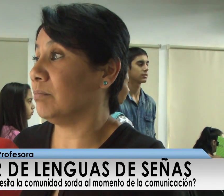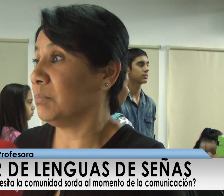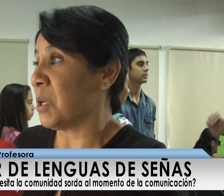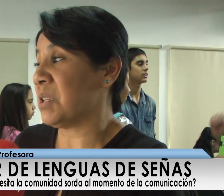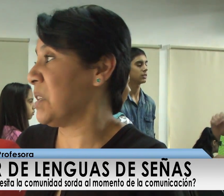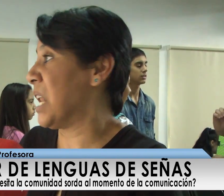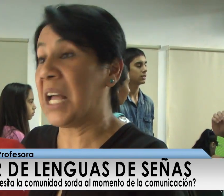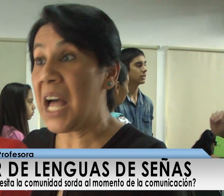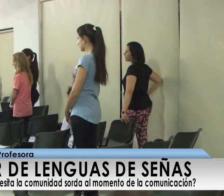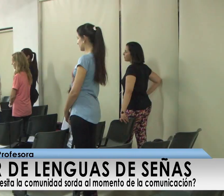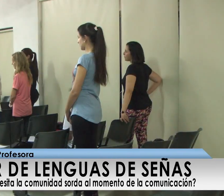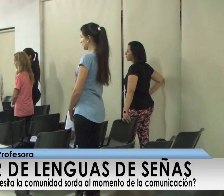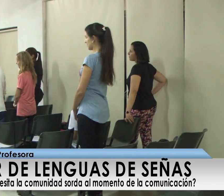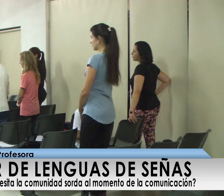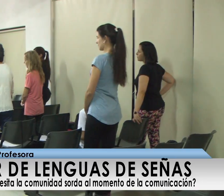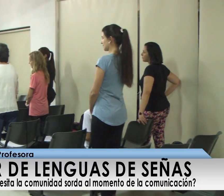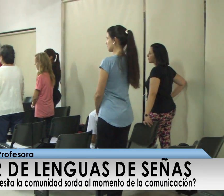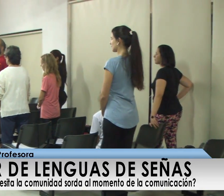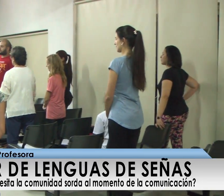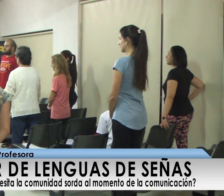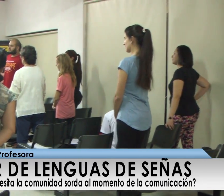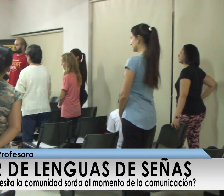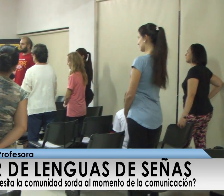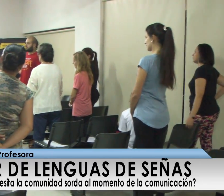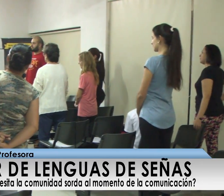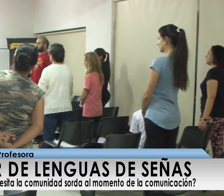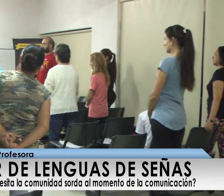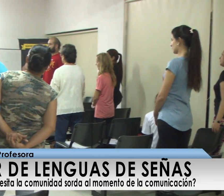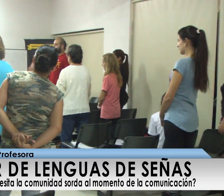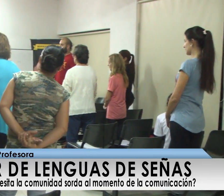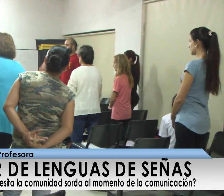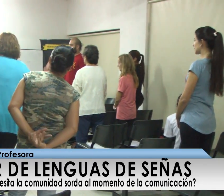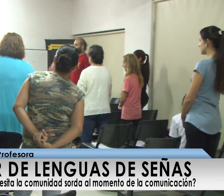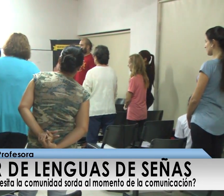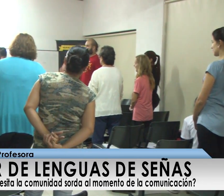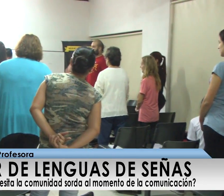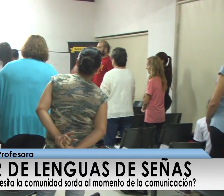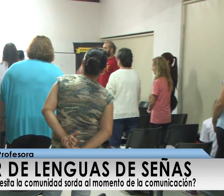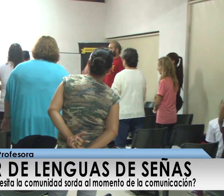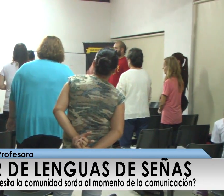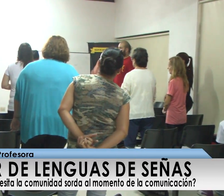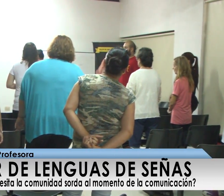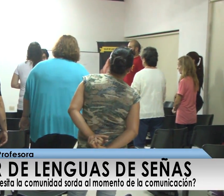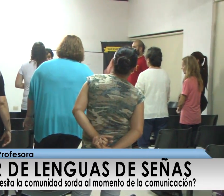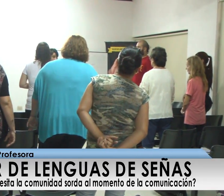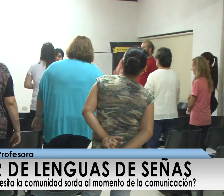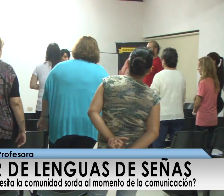ya sea en la calle y no precisamente un accidente, buscando una dirección. Darle la